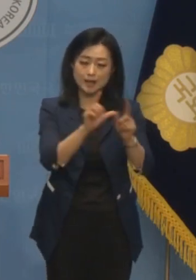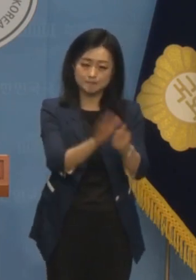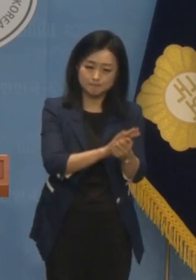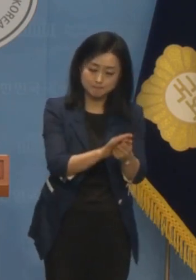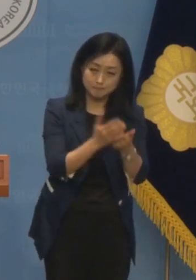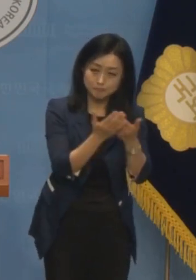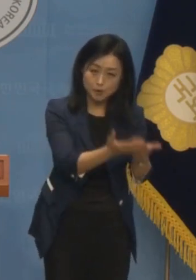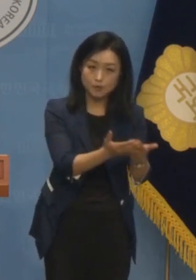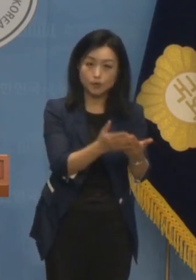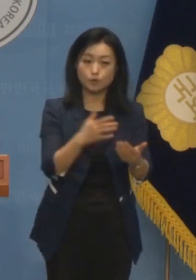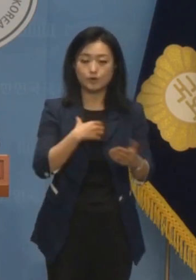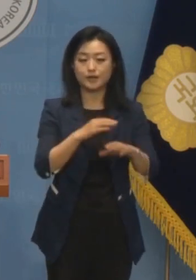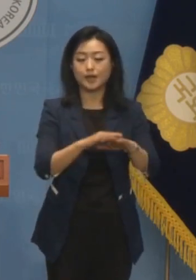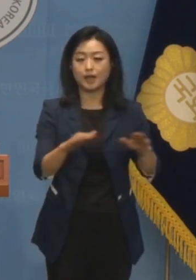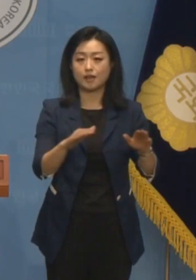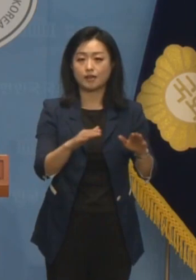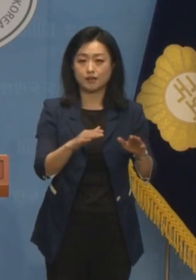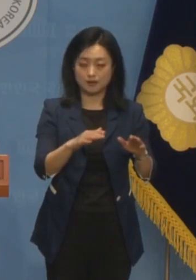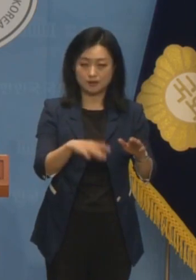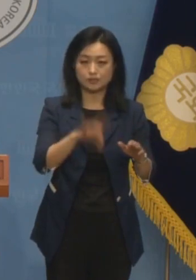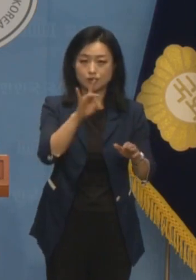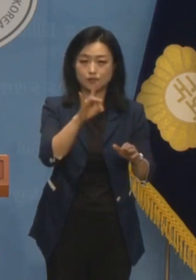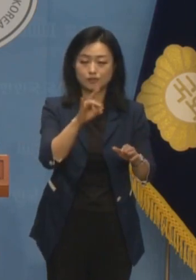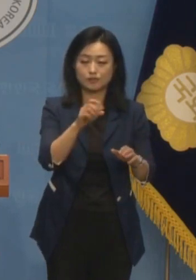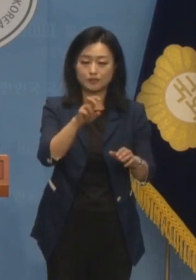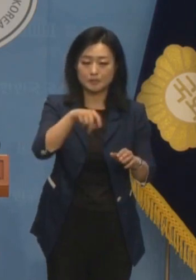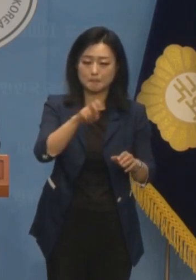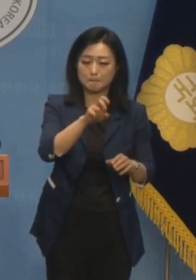위기를 극복해낼 마중물이 될 것입니다.